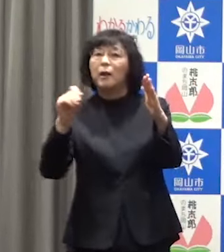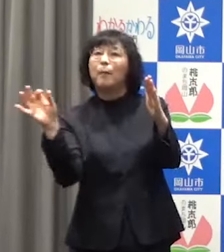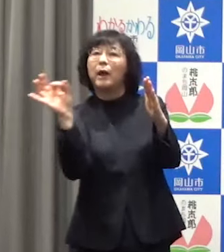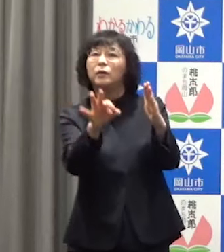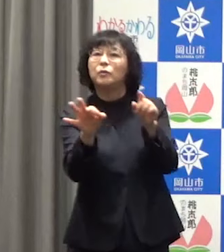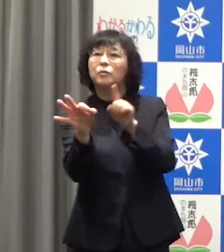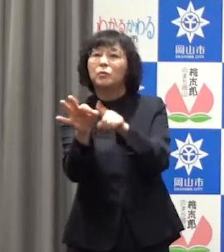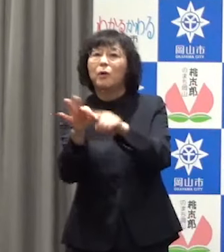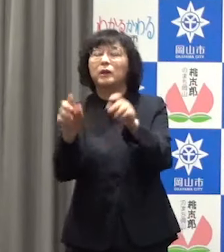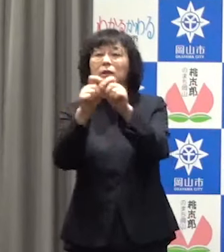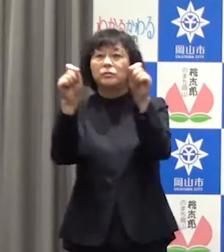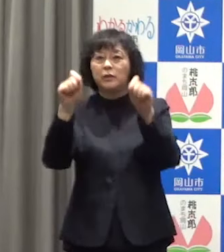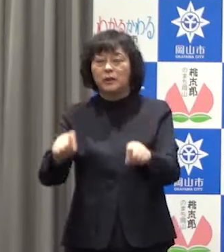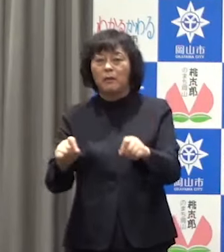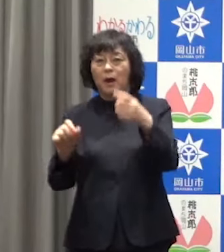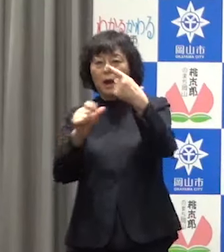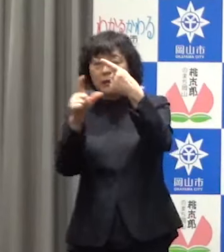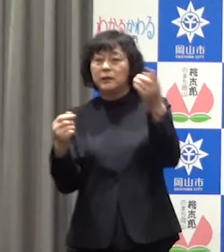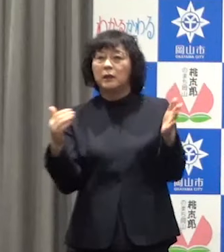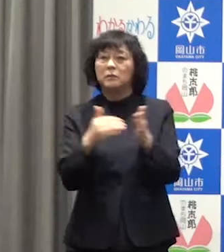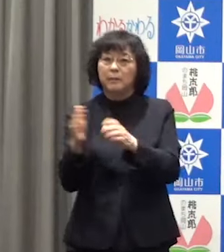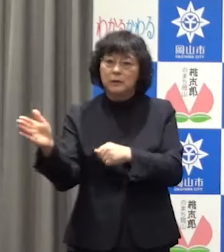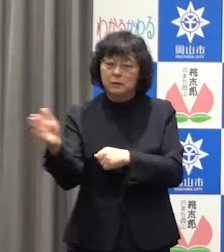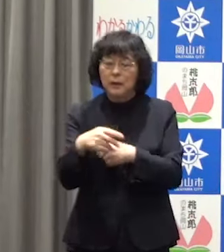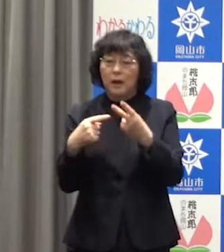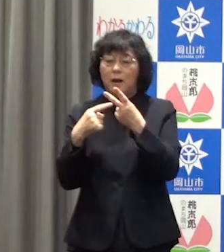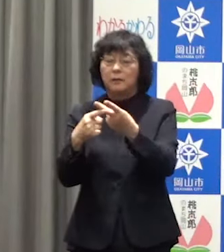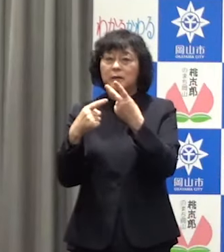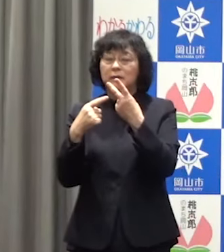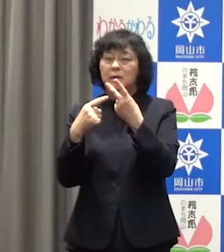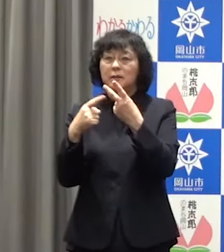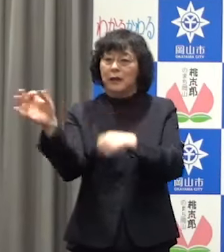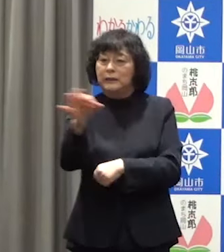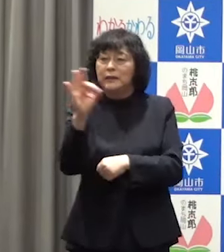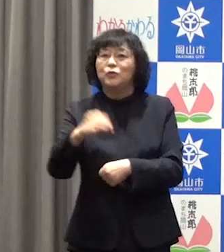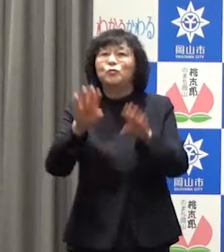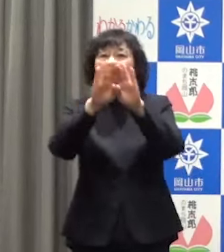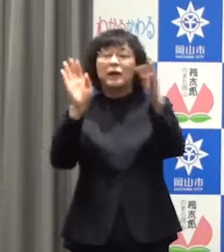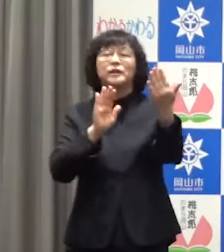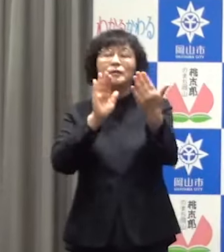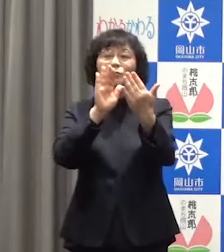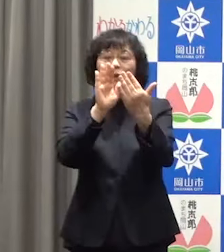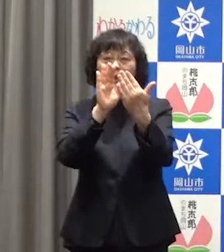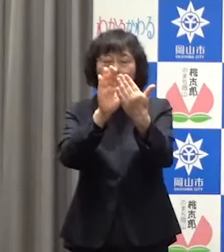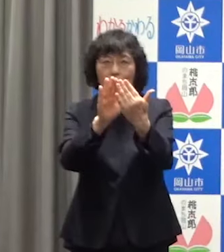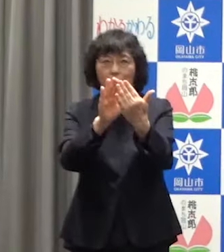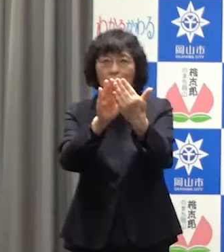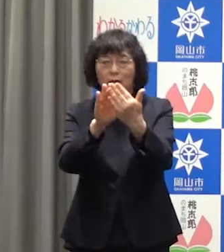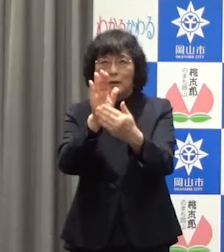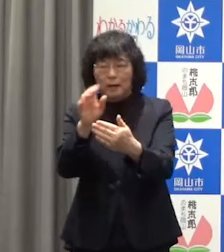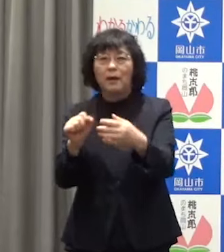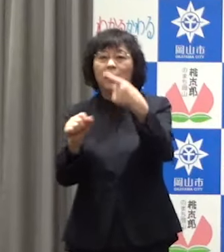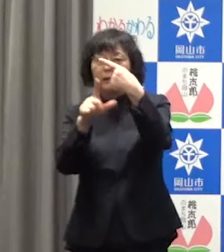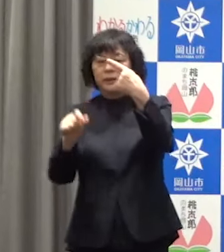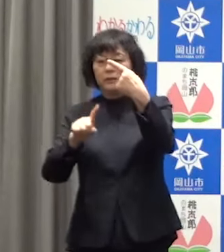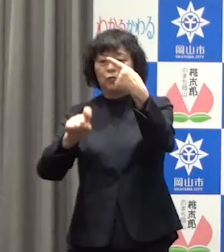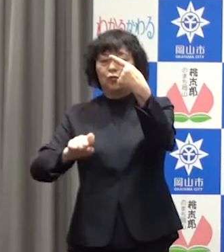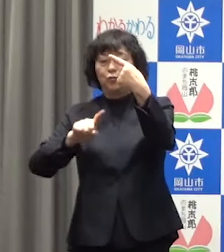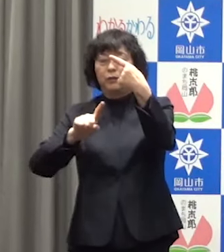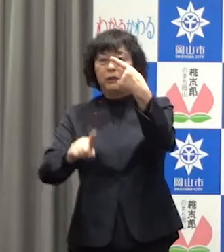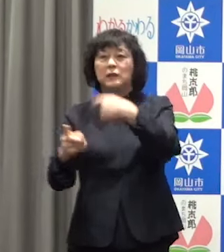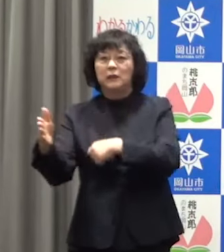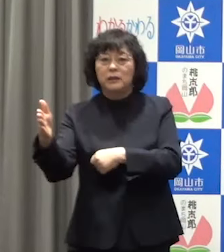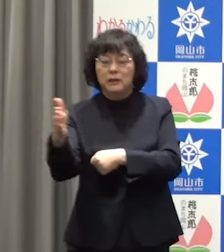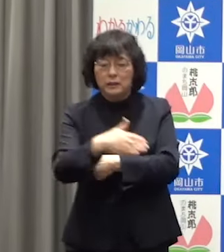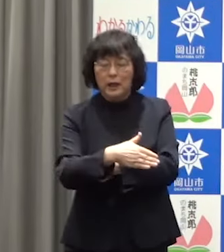、今月末からの支給開始に向け明日 1月11日から対象世帯